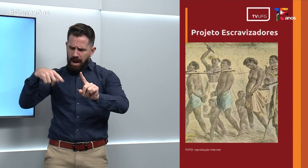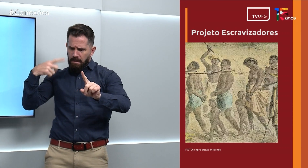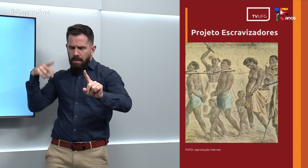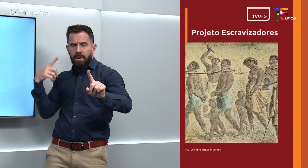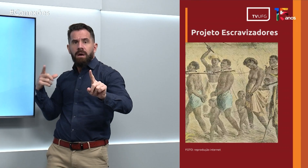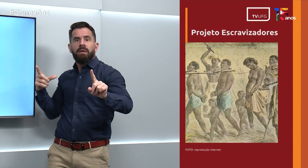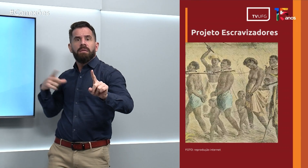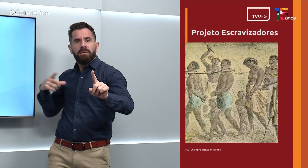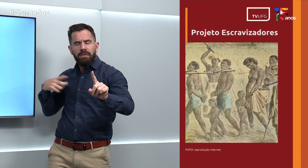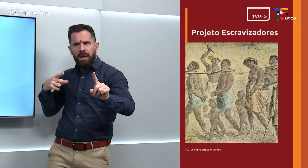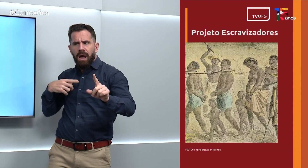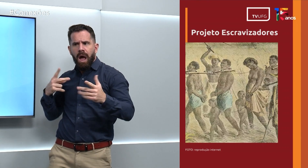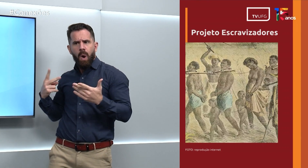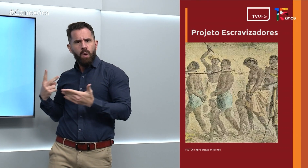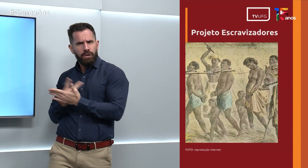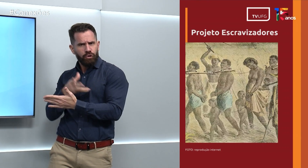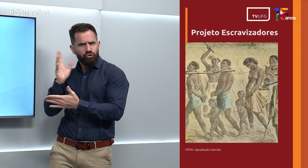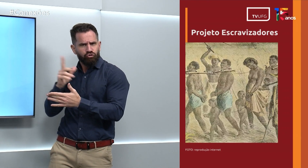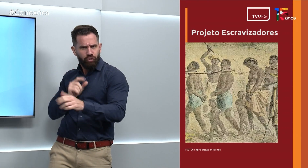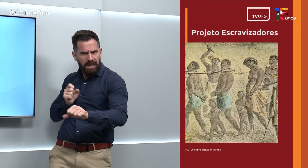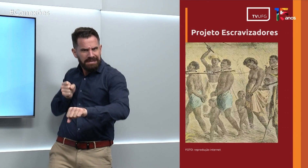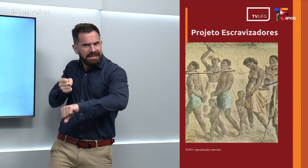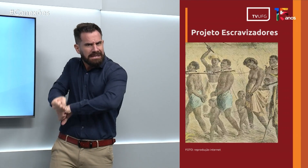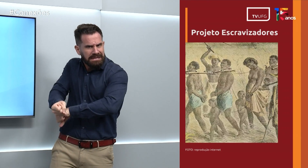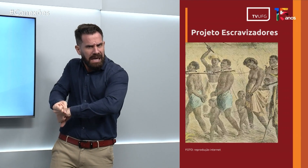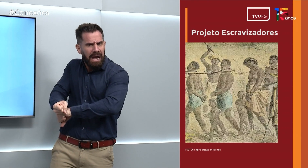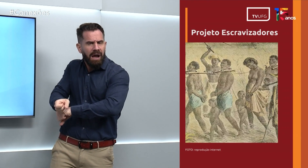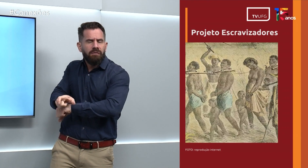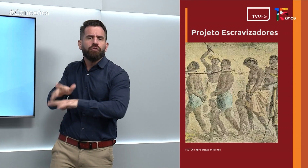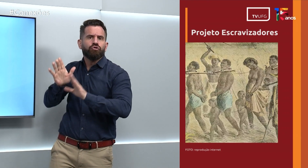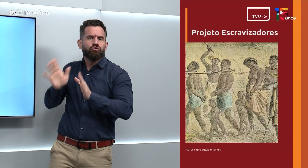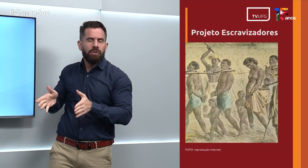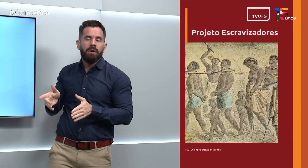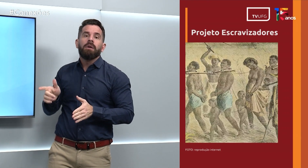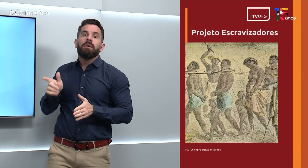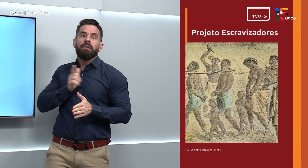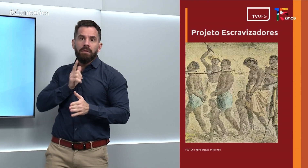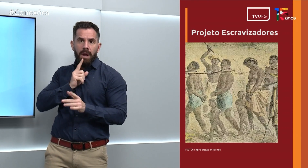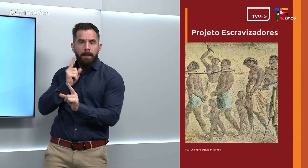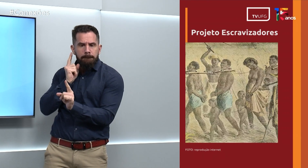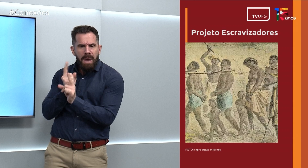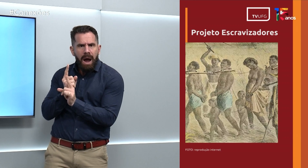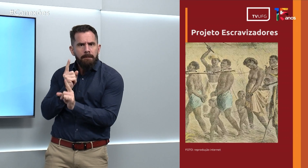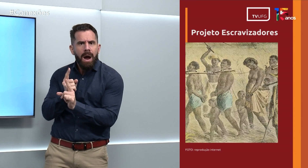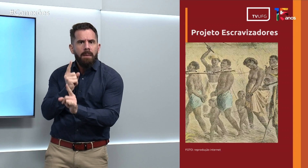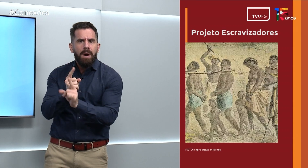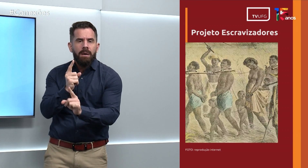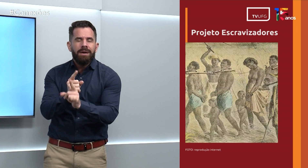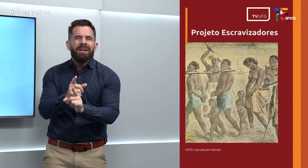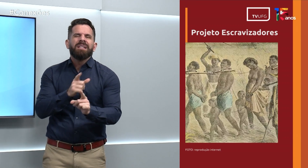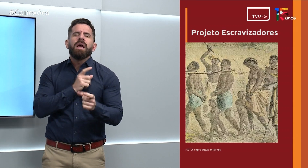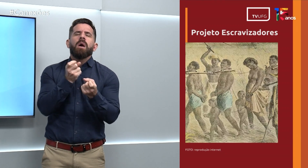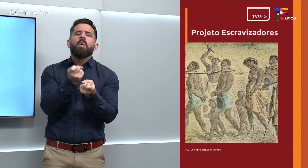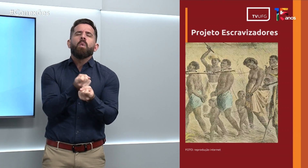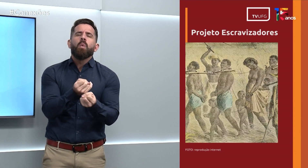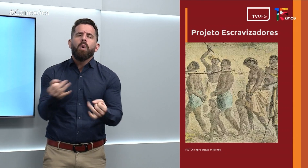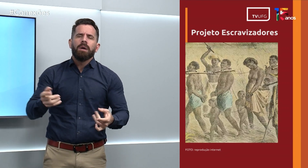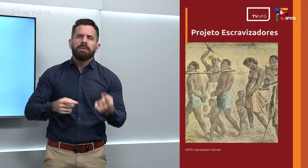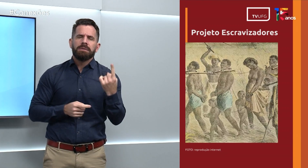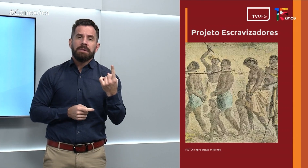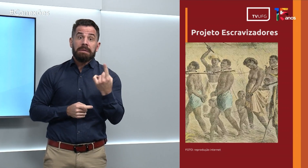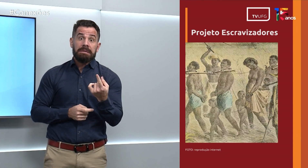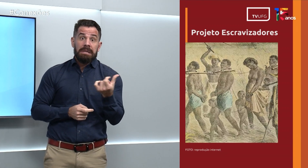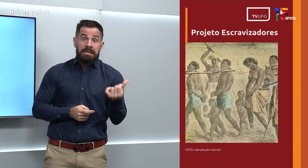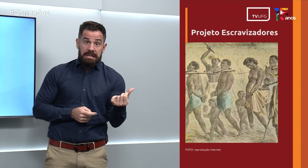de mão de obra escravizada. E o resultado desse mapeamento é que dos 116